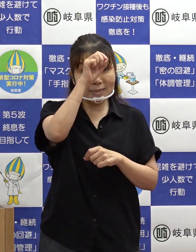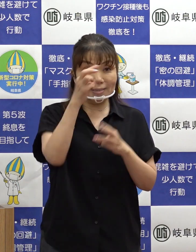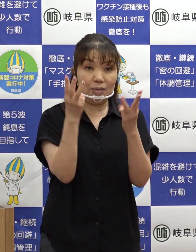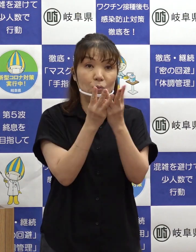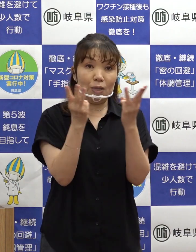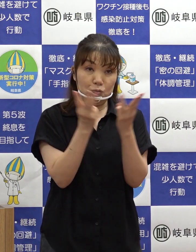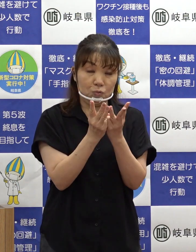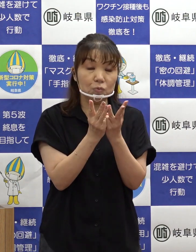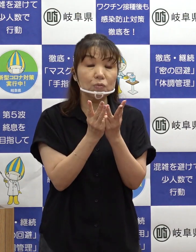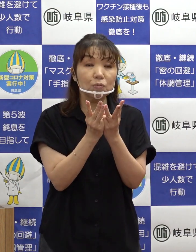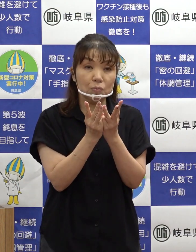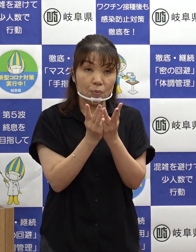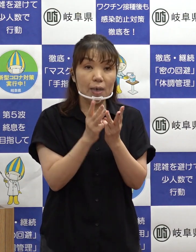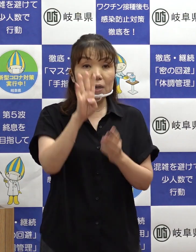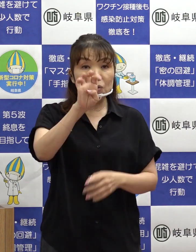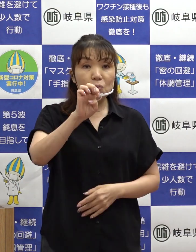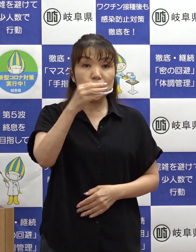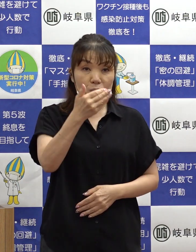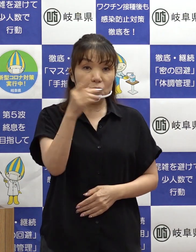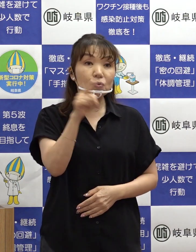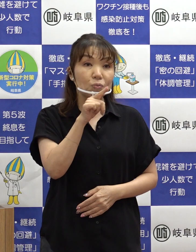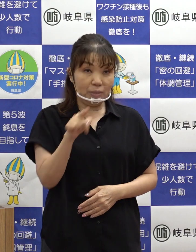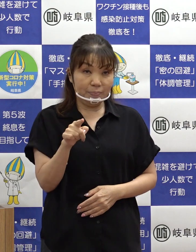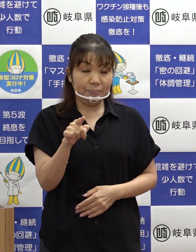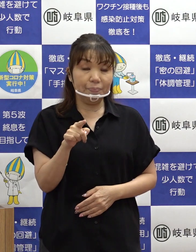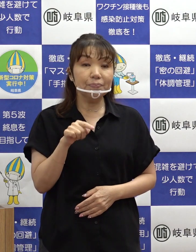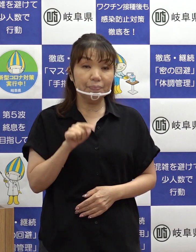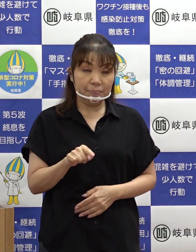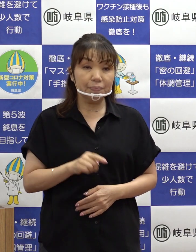し上げますと、49人ということで、